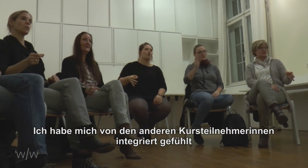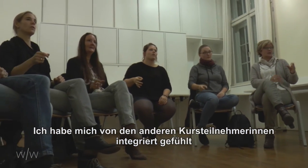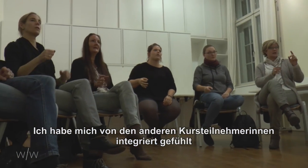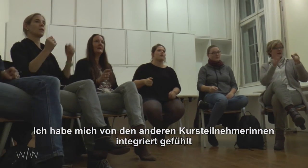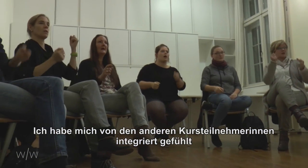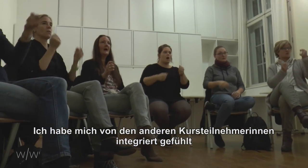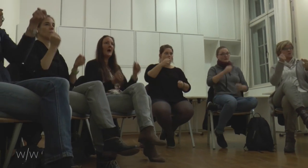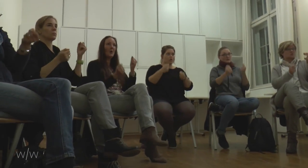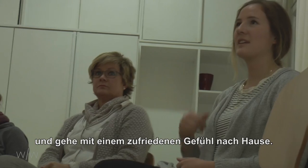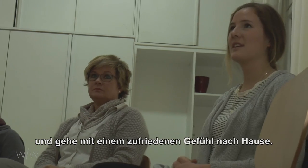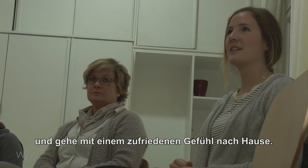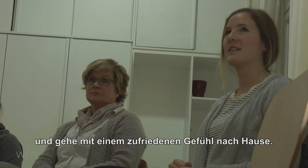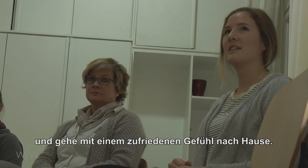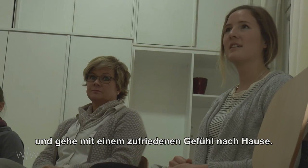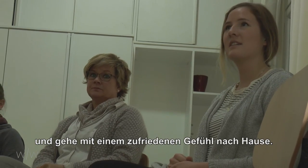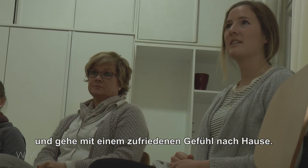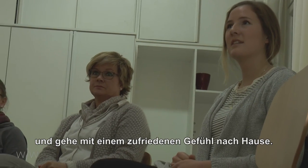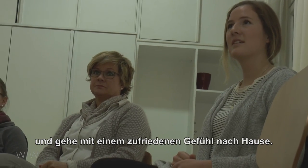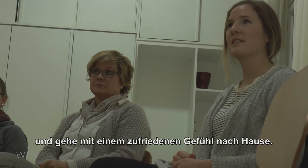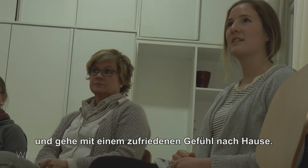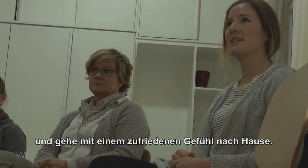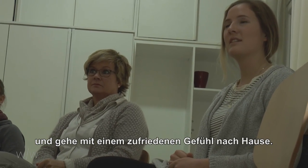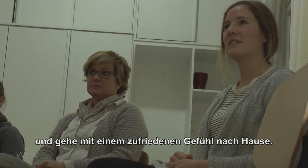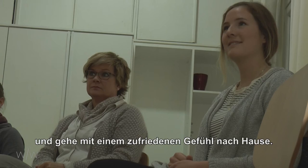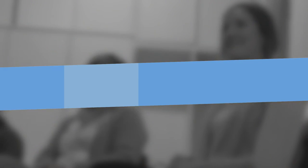integriert gefühlt und gehe mit einem zufriedenen Gefühl nach Hause.